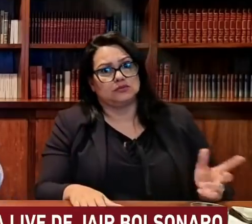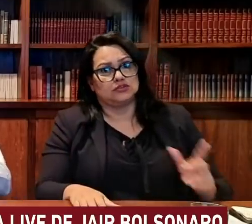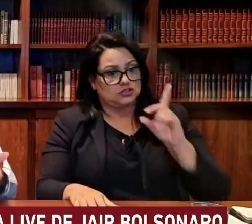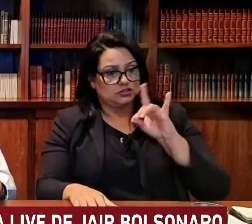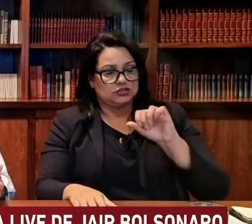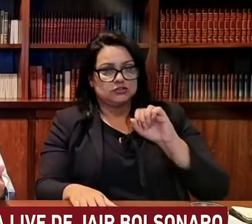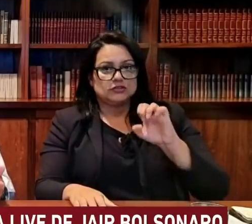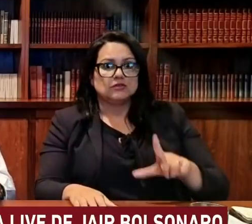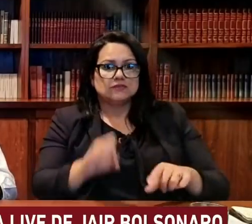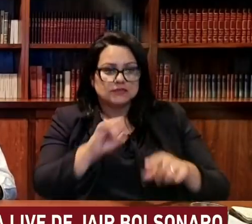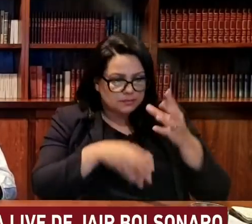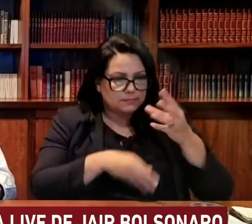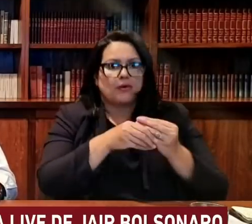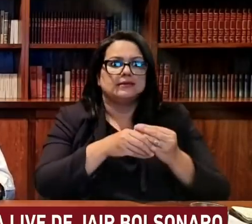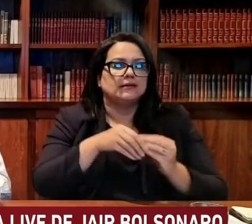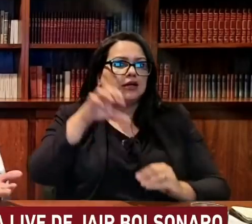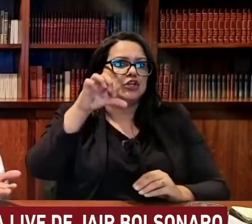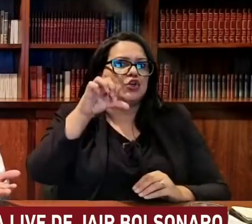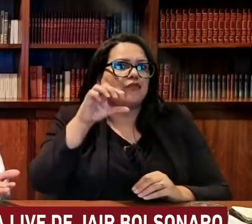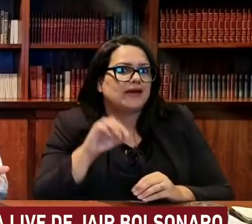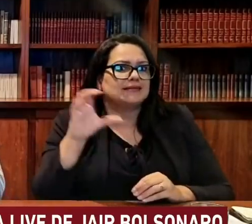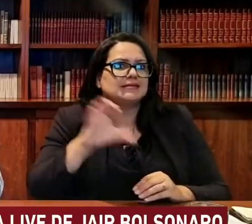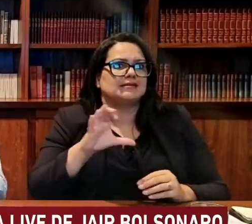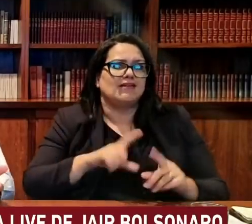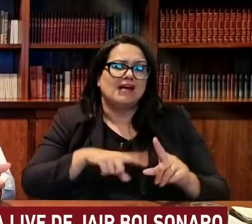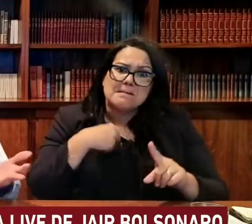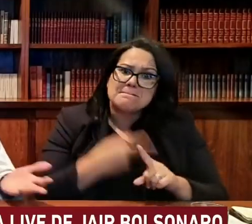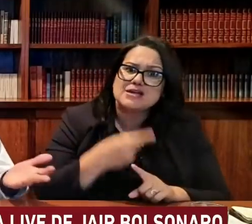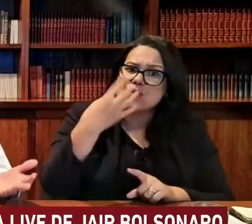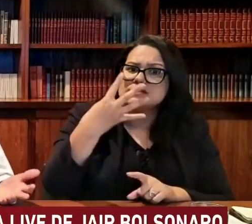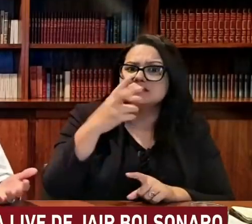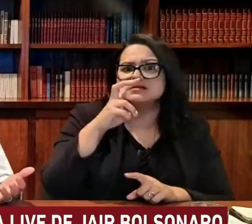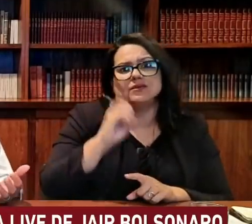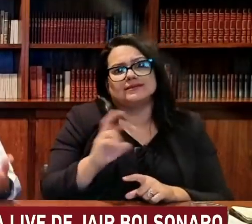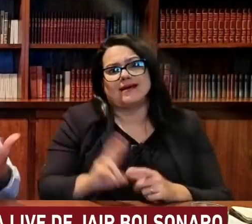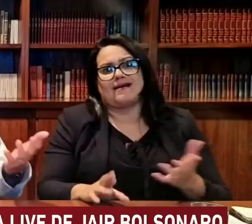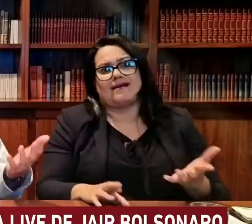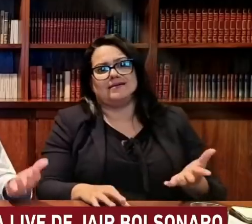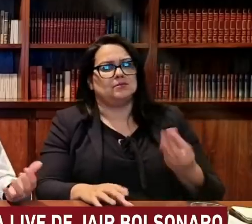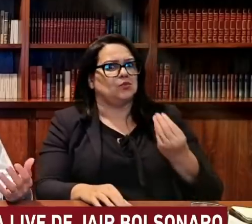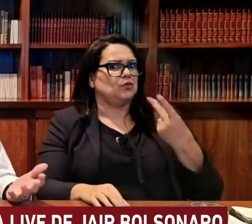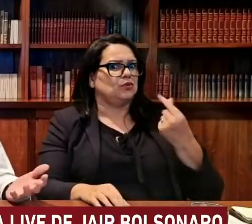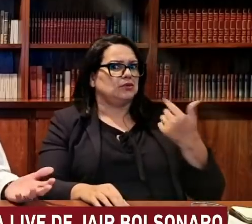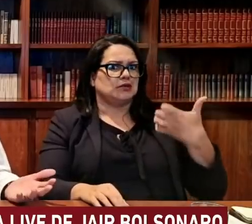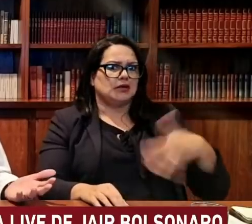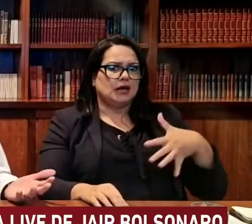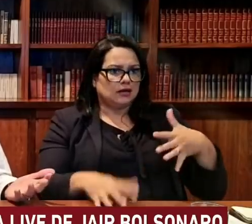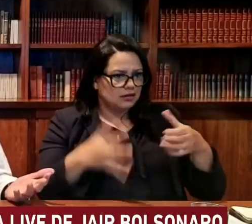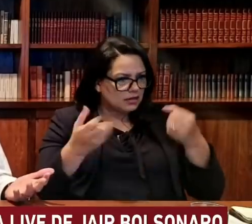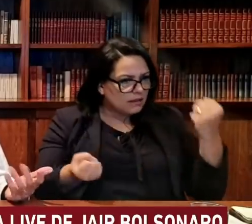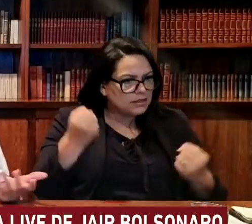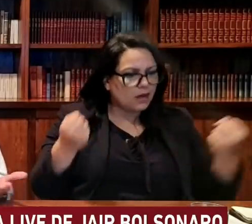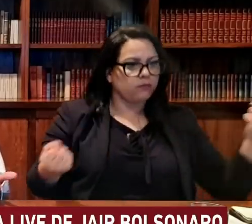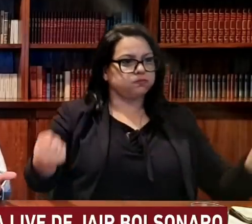os 90 centavos, né, mais R$450 só para ir. É muito dinheiro. Quem paga essa conta? O caminhoneiro não pode pagar essa